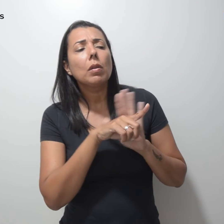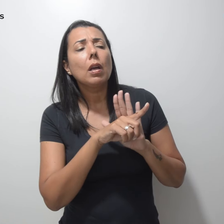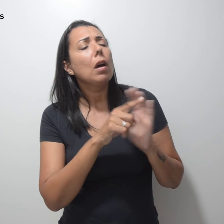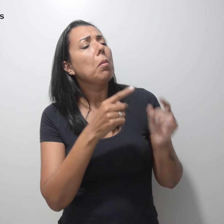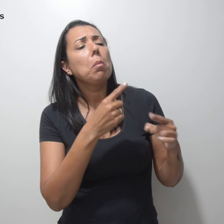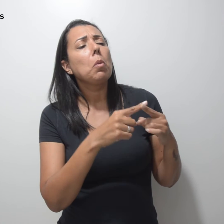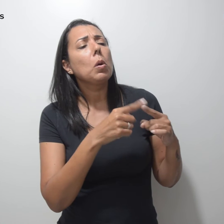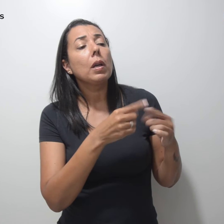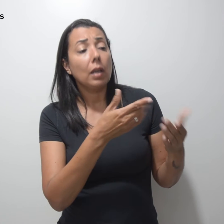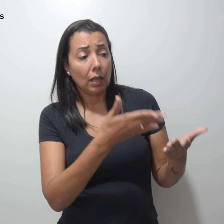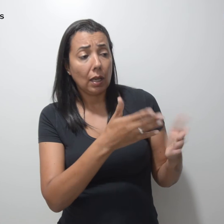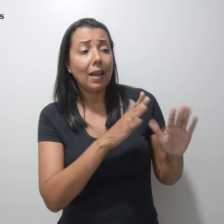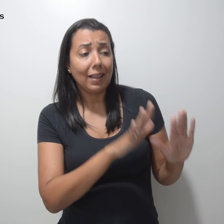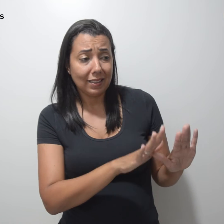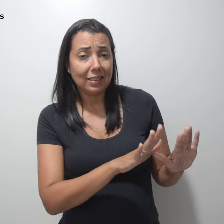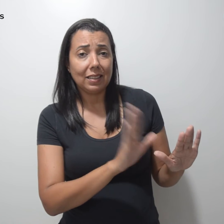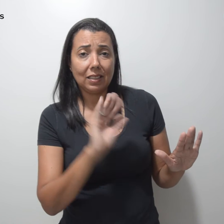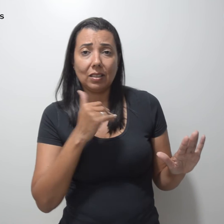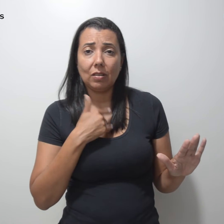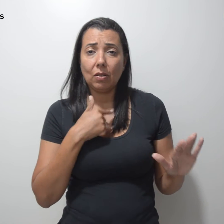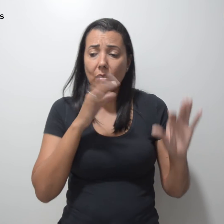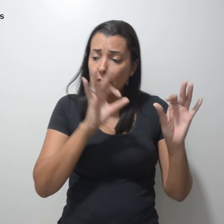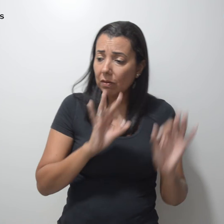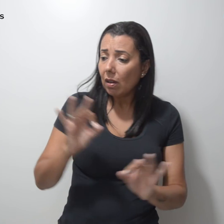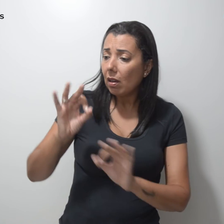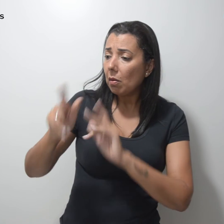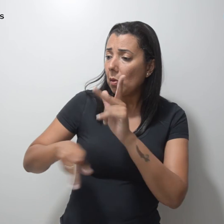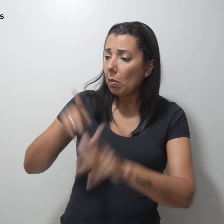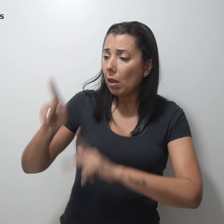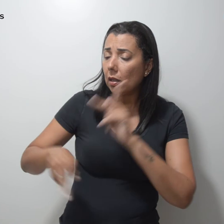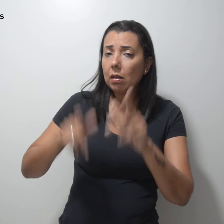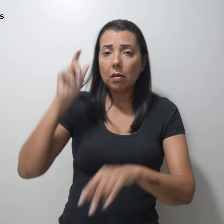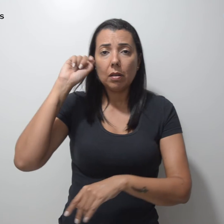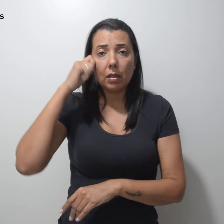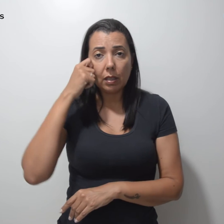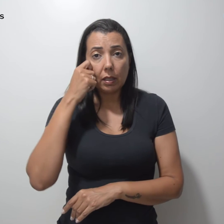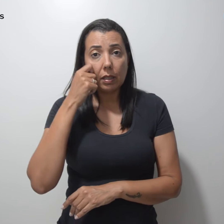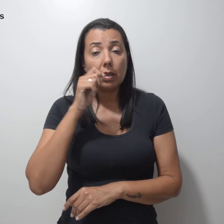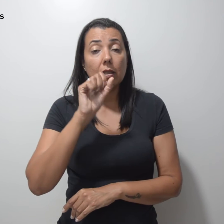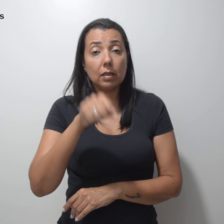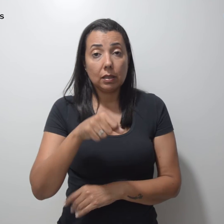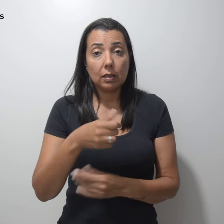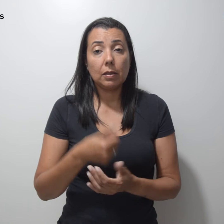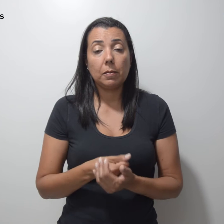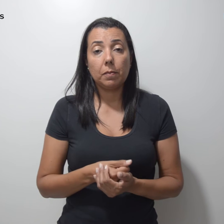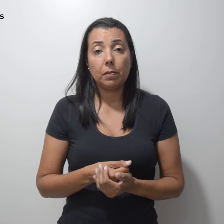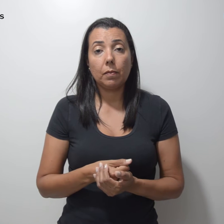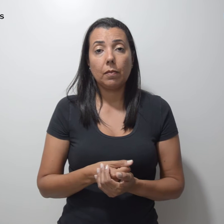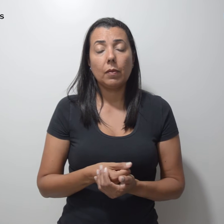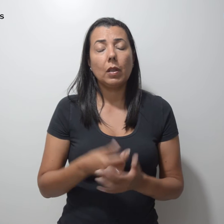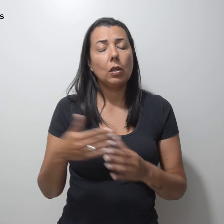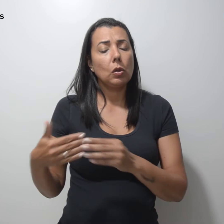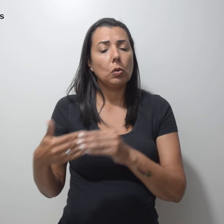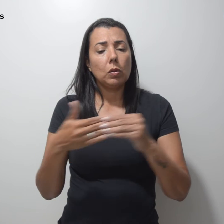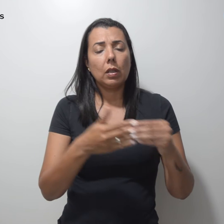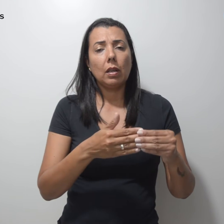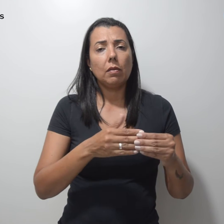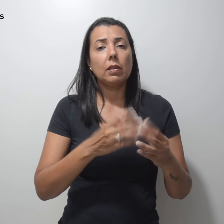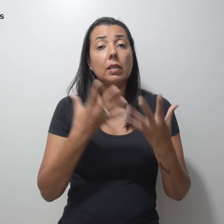que é assim que a gente enxerga a população negra? Isso nos leva a admitir que isso